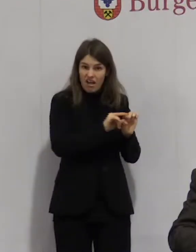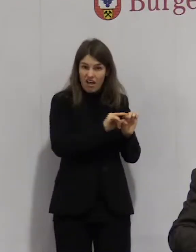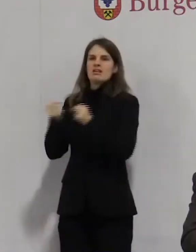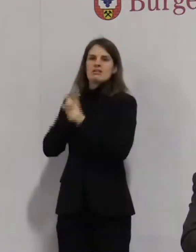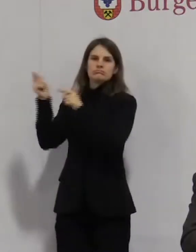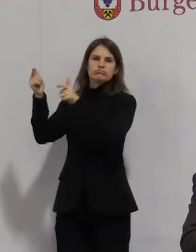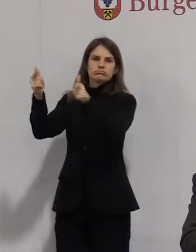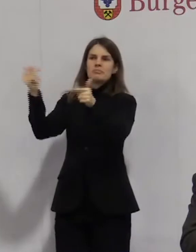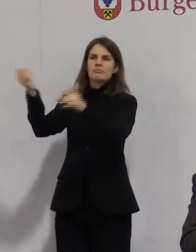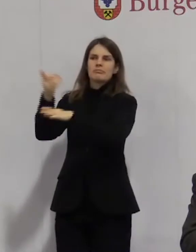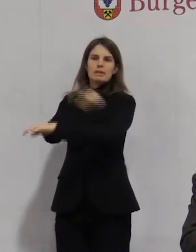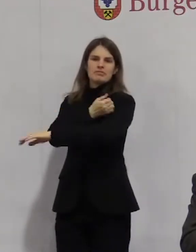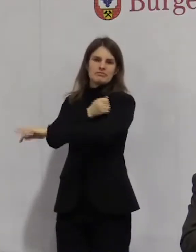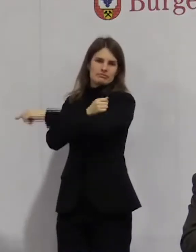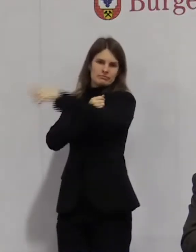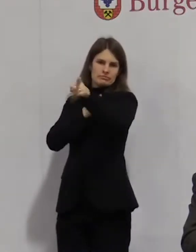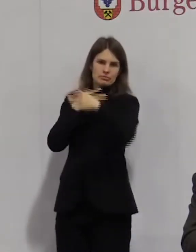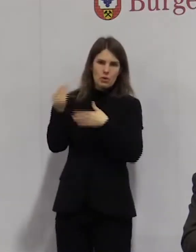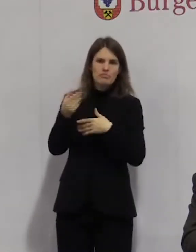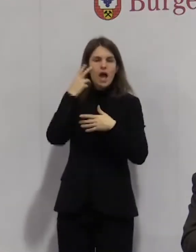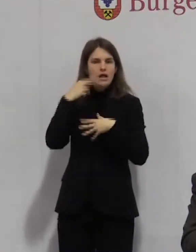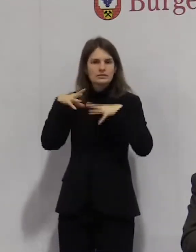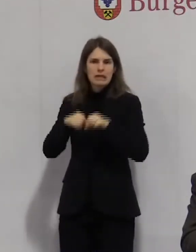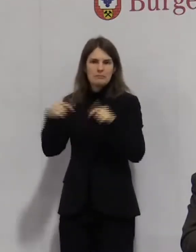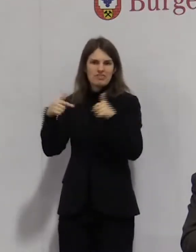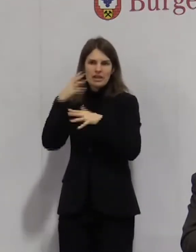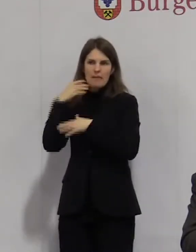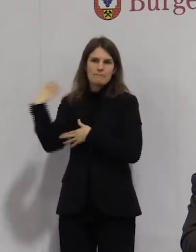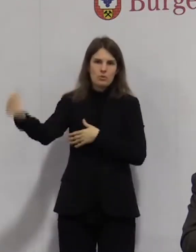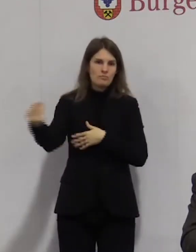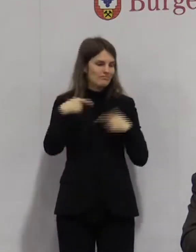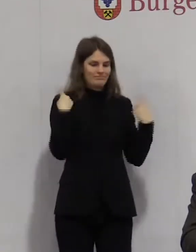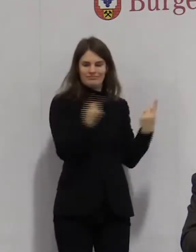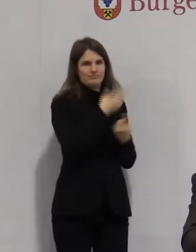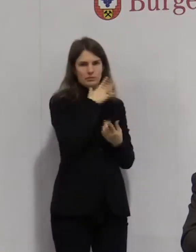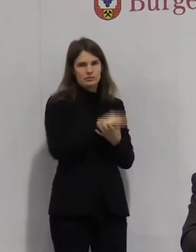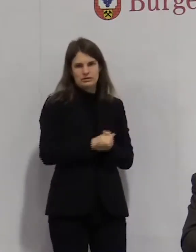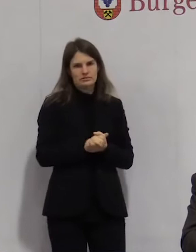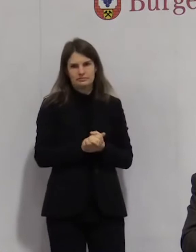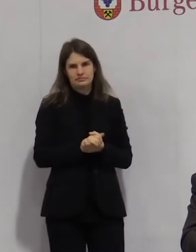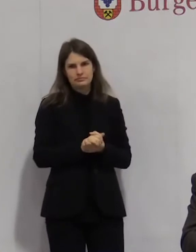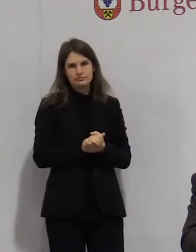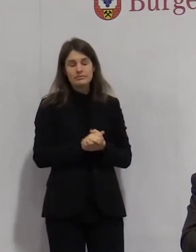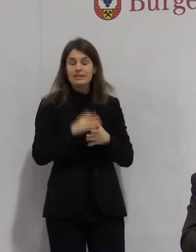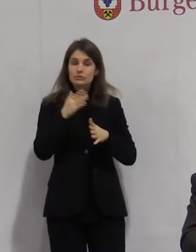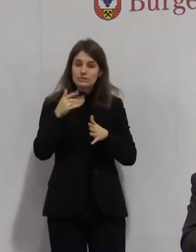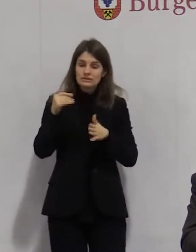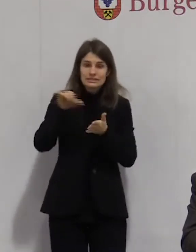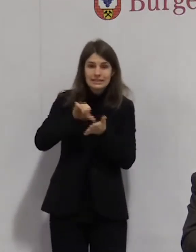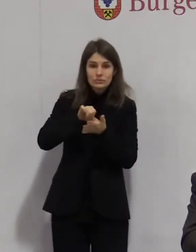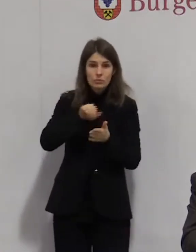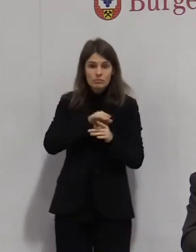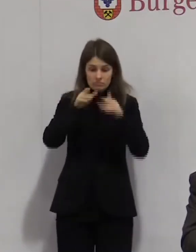Alters- und Pflegeheimen stattfinden wird. Und es ist jetzt noch nicht an der Zeit, dass wir im Impfzentrum selber